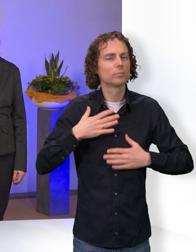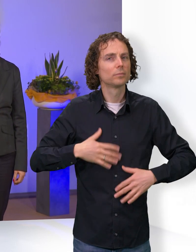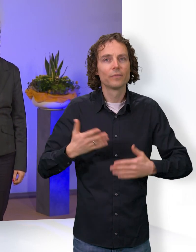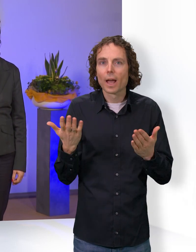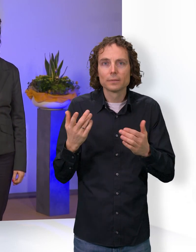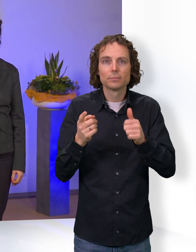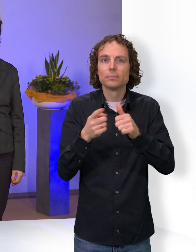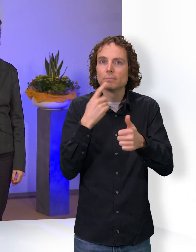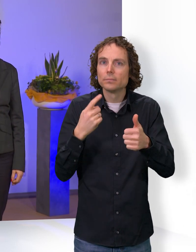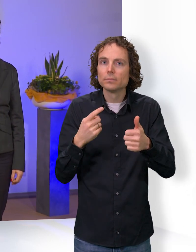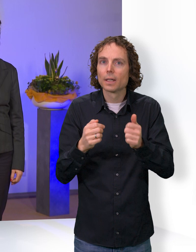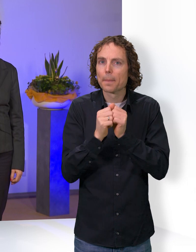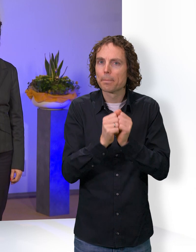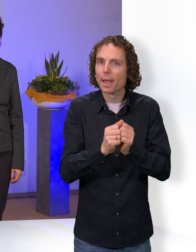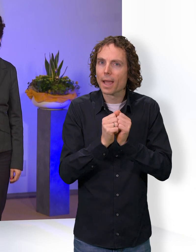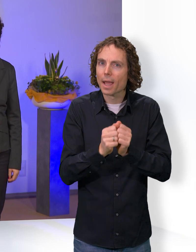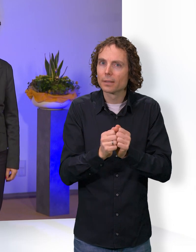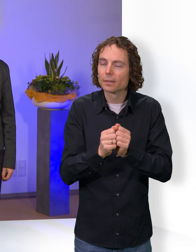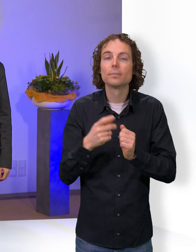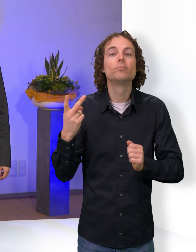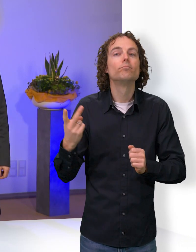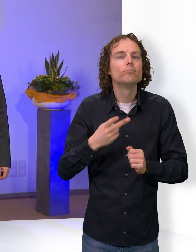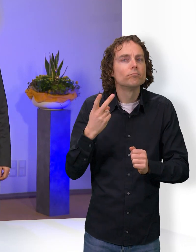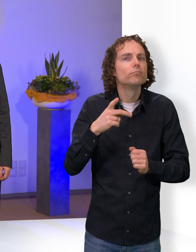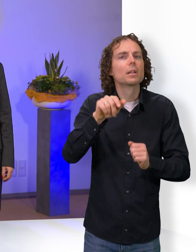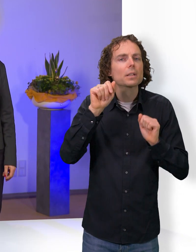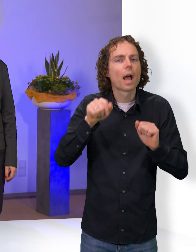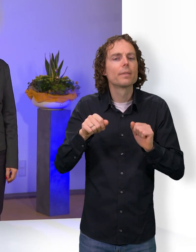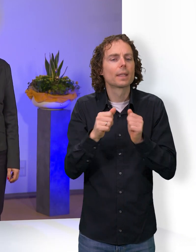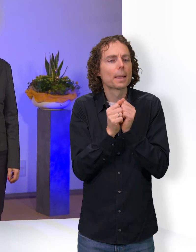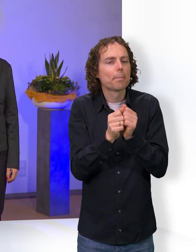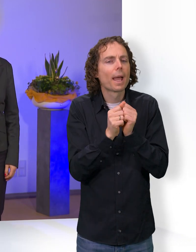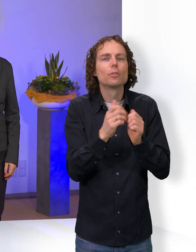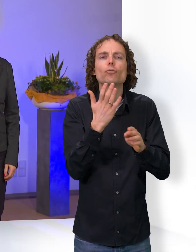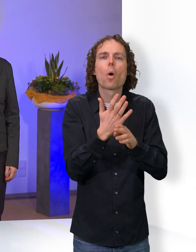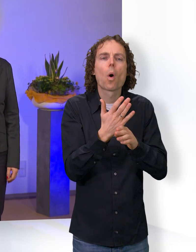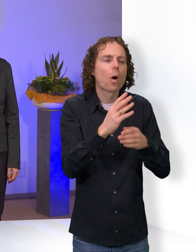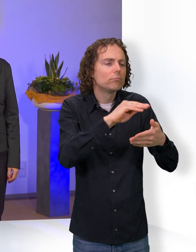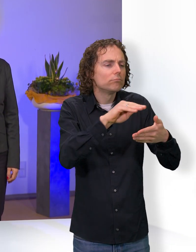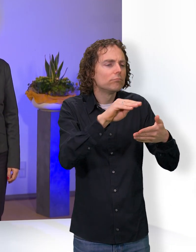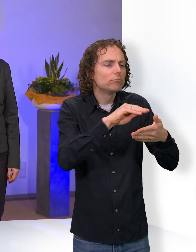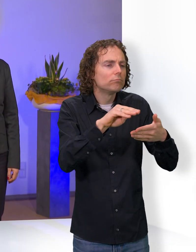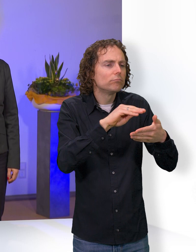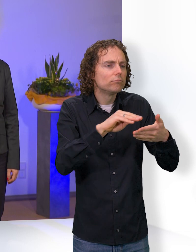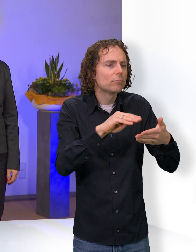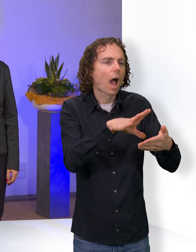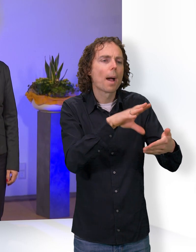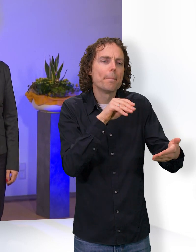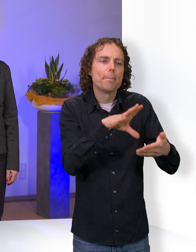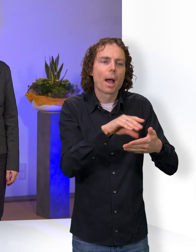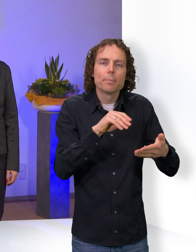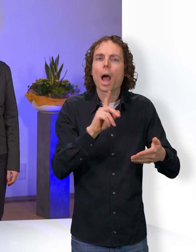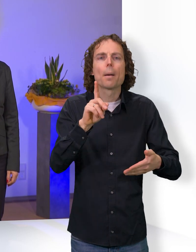Da ist erstens das Gebet. Natürlich können Sie vorformulierte Gebete nehmen, aber ich ermutige Sie, mit Gott zu